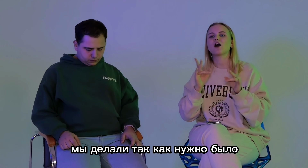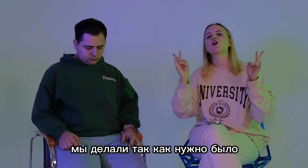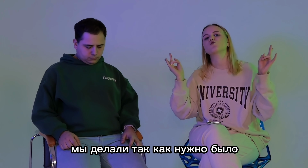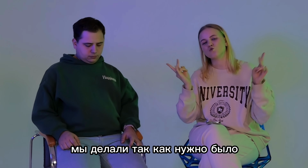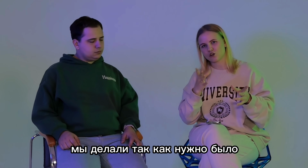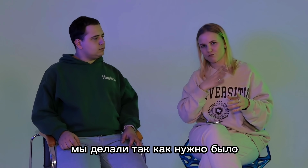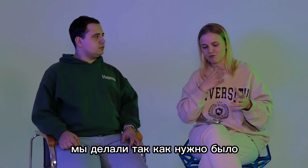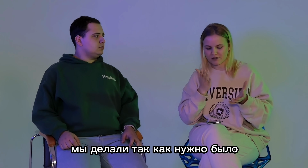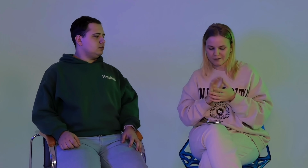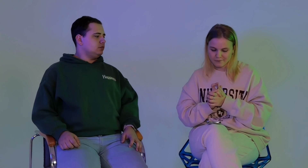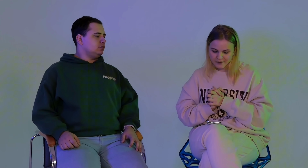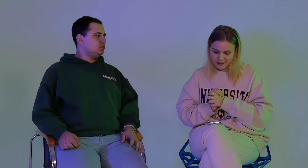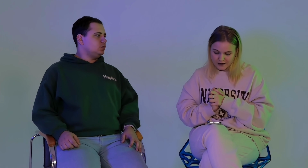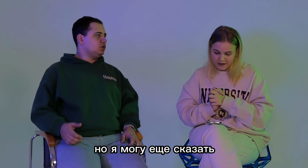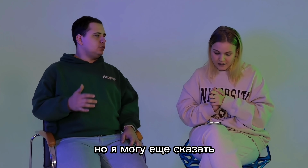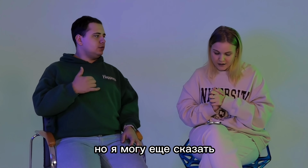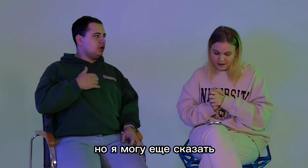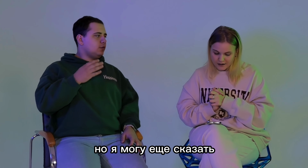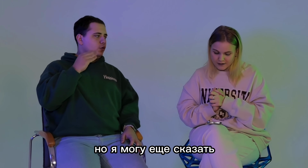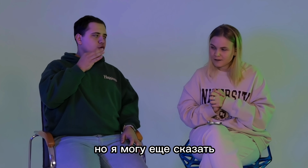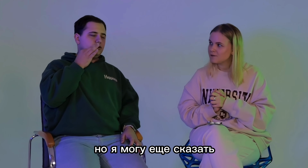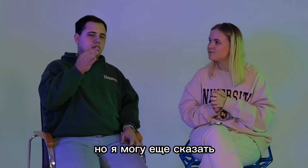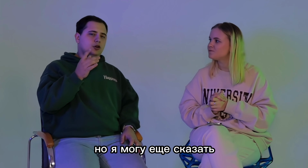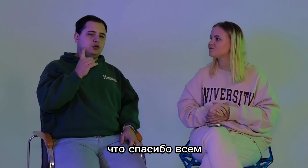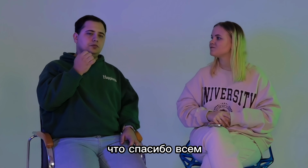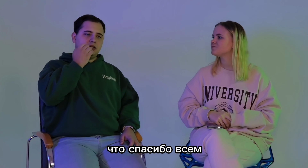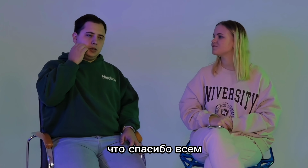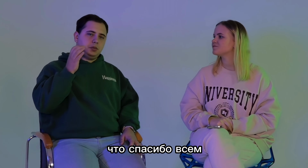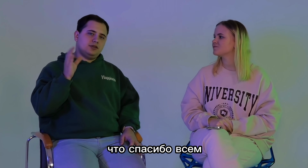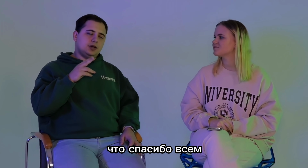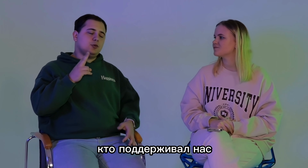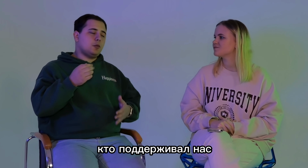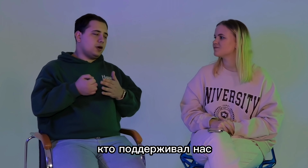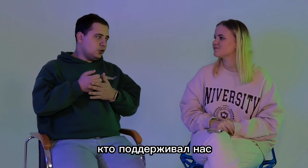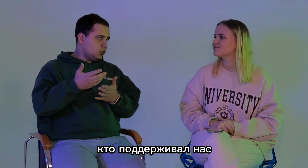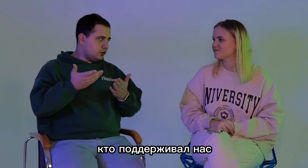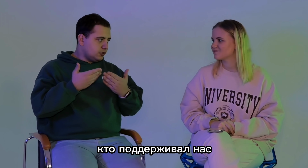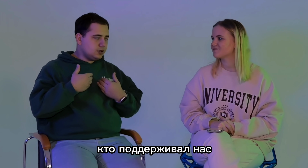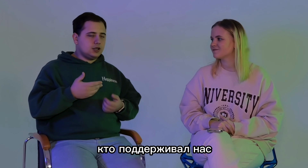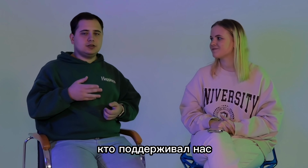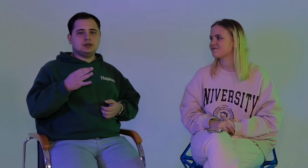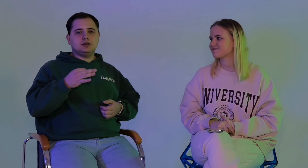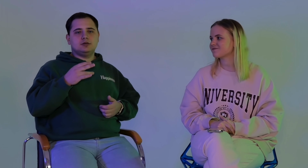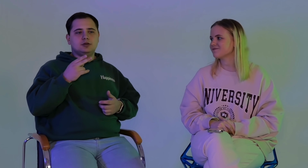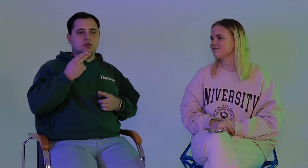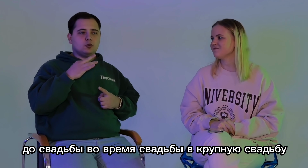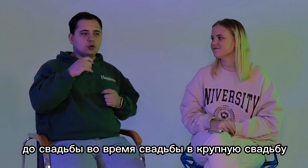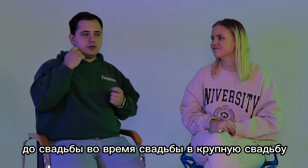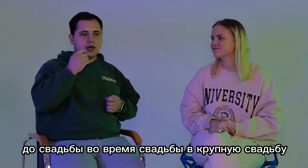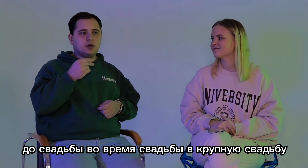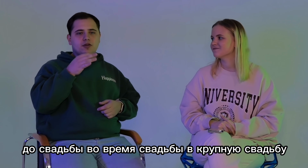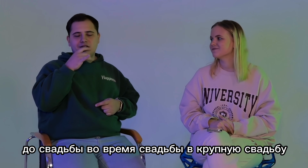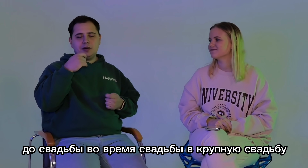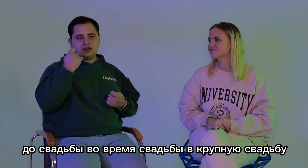как нужно было. Ну, я могу еще сказать, что спасибо всем, кто поддерживал нас. И там до свадьбы, во время